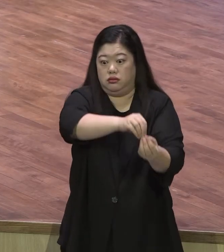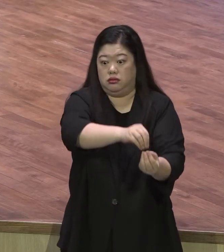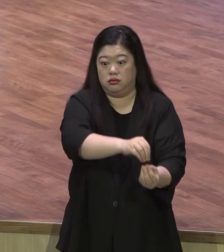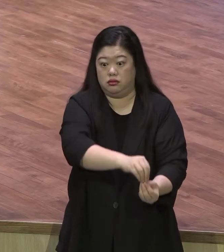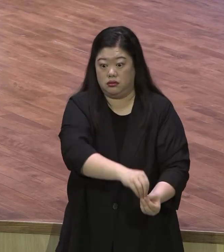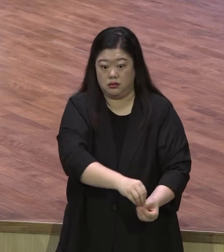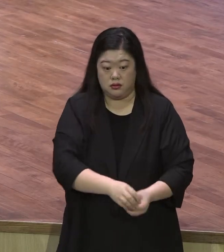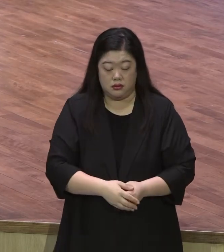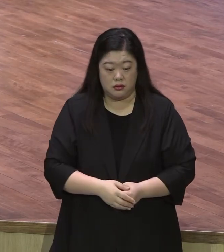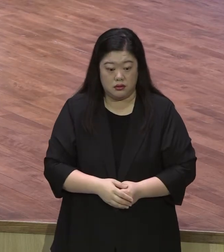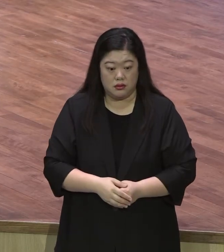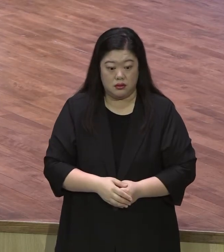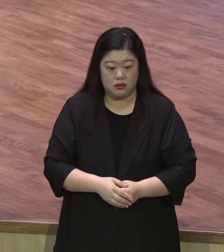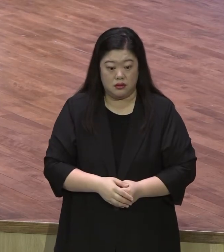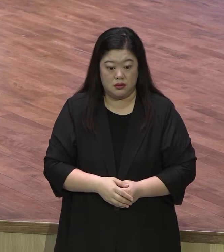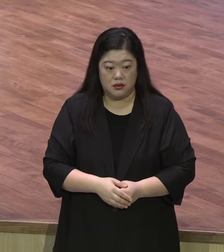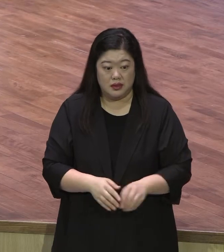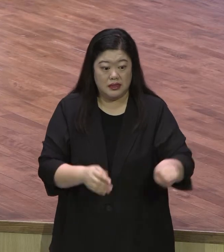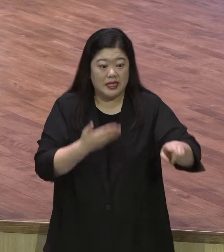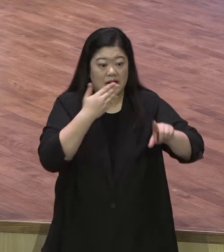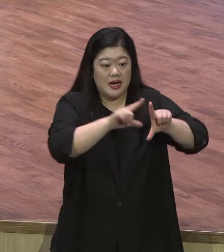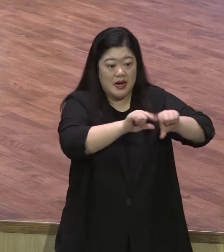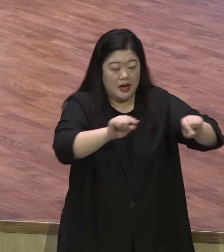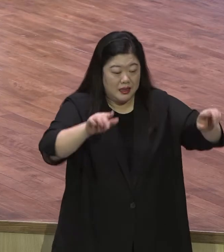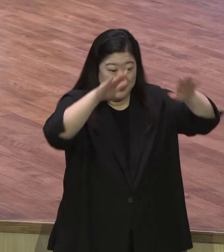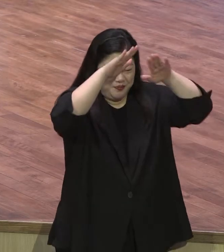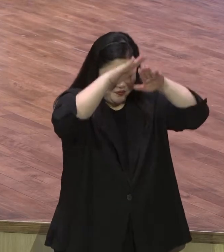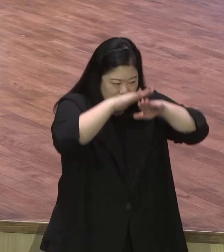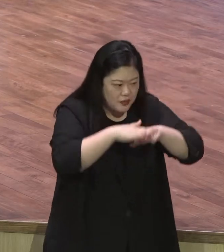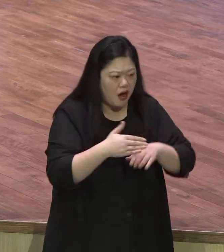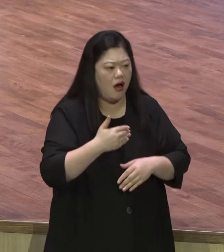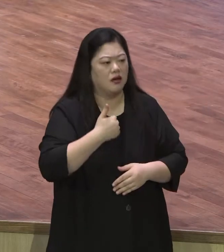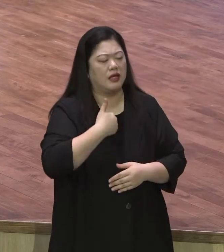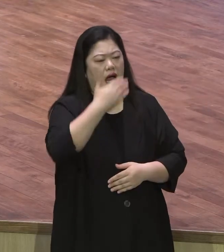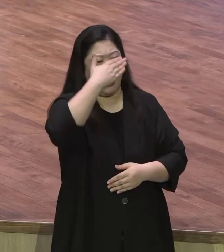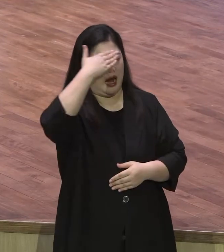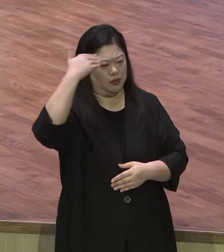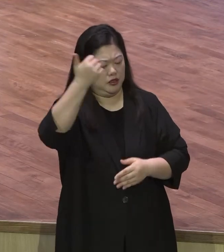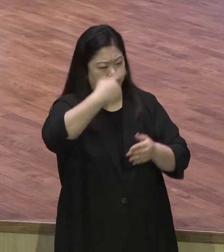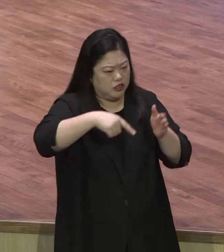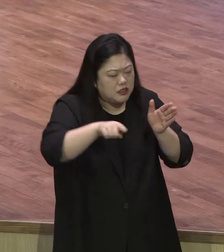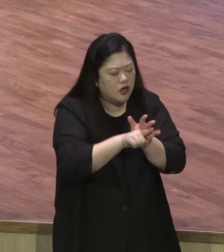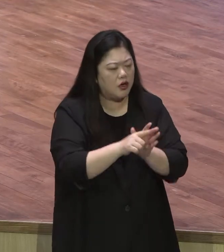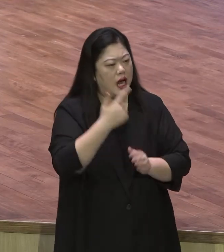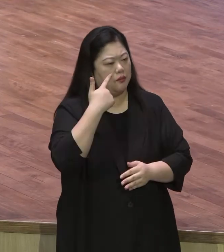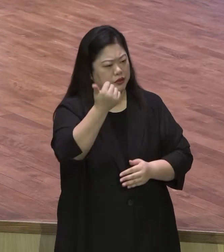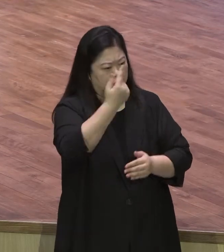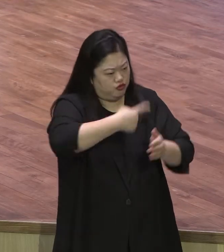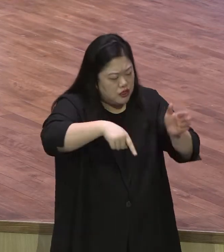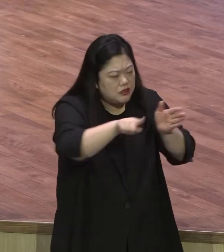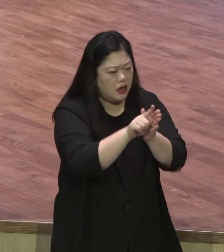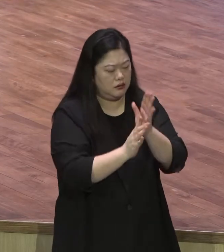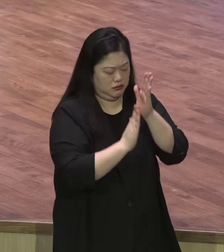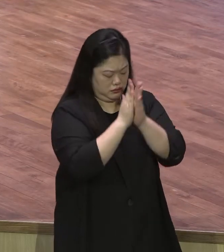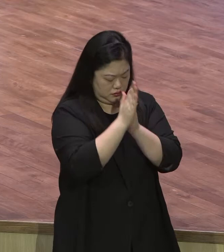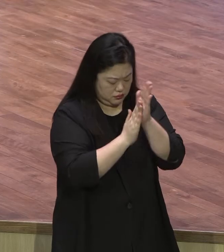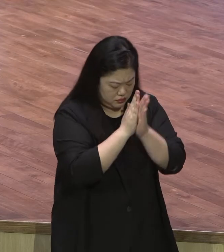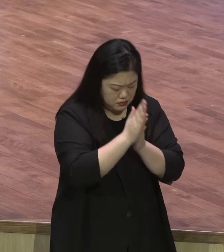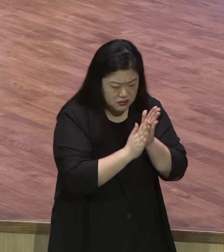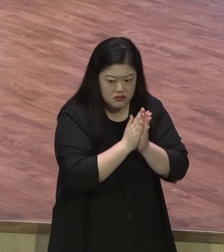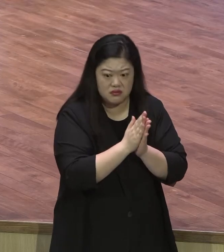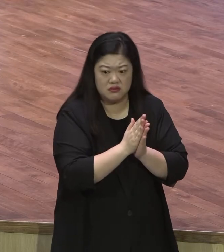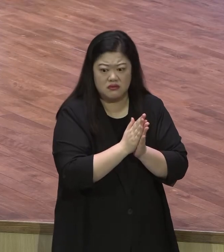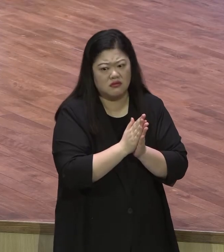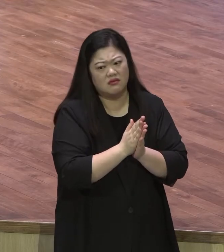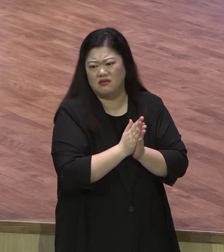하는 건지 몰라. 그래가지고 대를 이어서 대를 이어서 계속해서 대물림으로 저주받지요. 불신자들